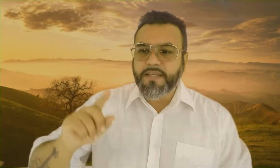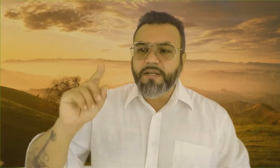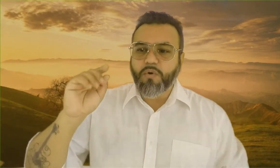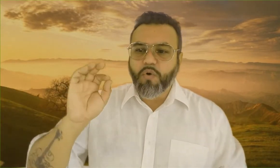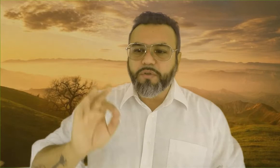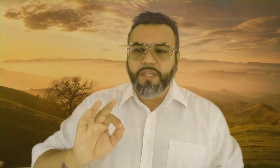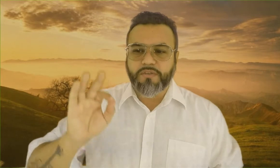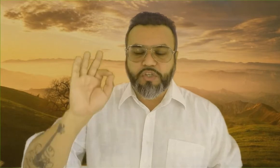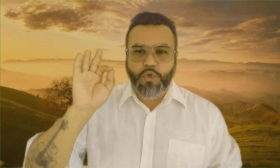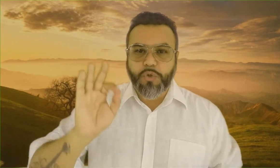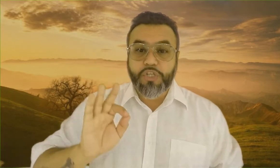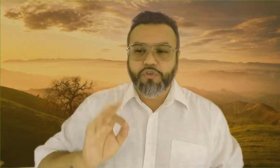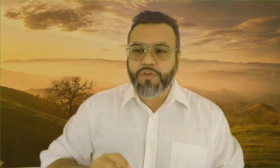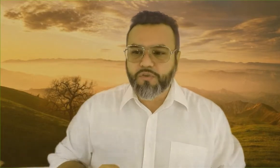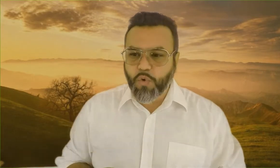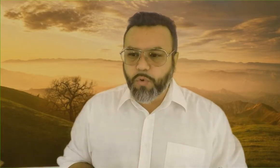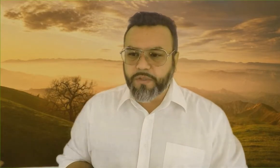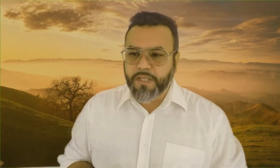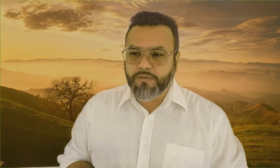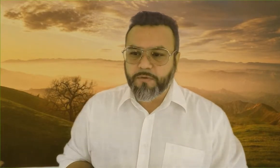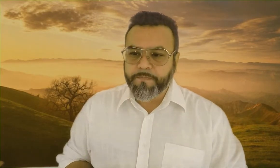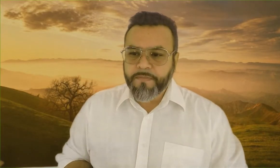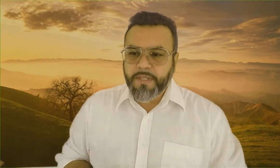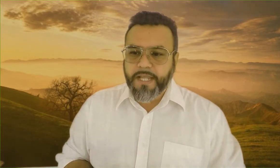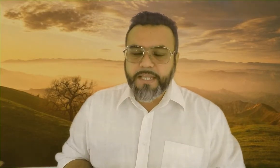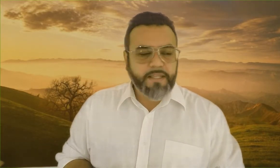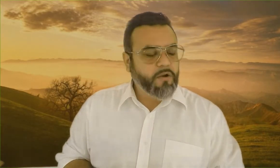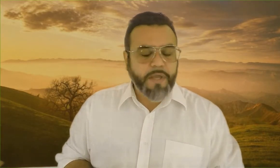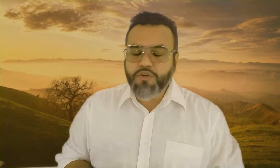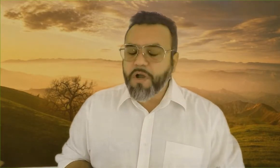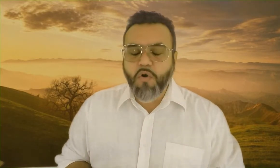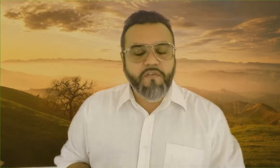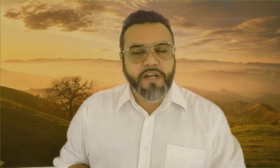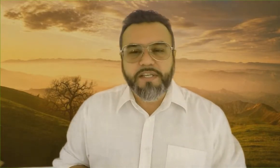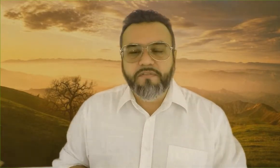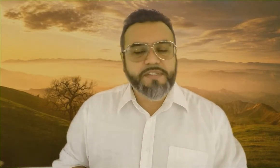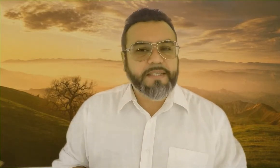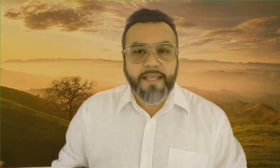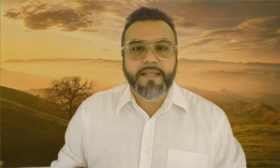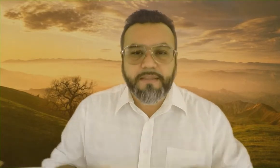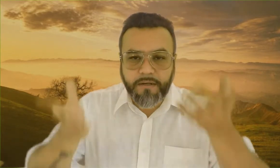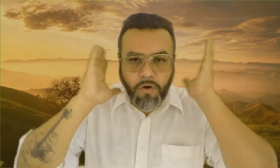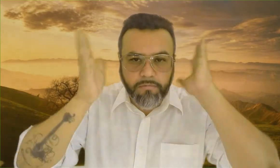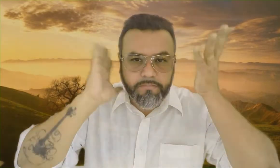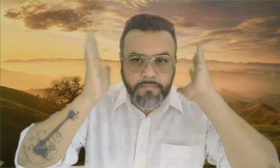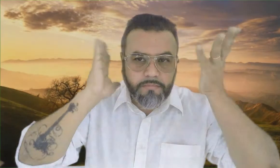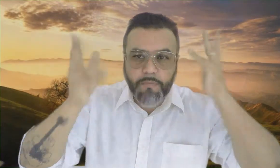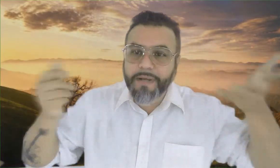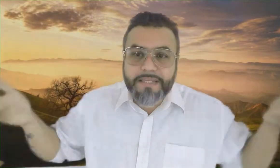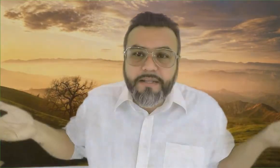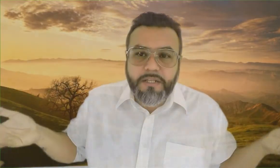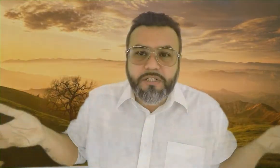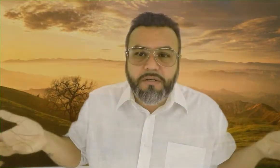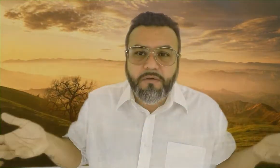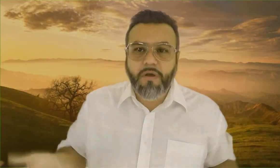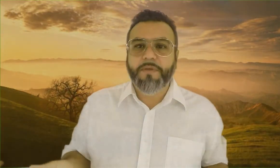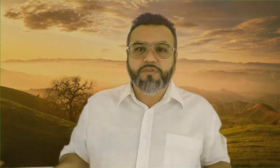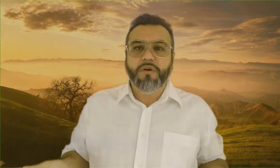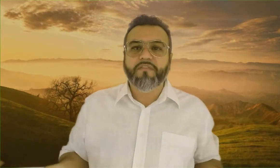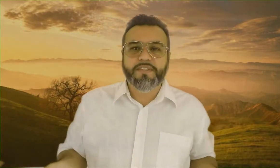conhecer o contexto, as condições do contexto, que é literalmente uma conversa que você tem que ter com o palestrante, com a pessoa que vai estar